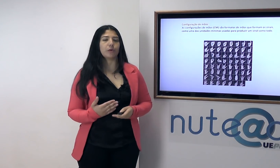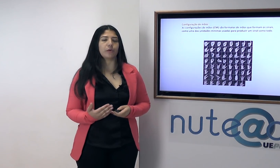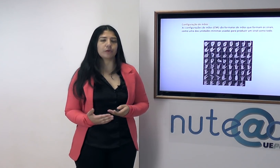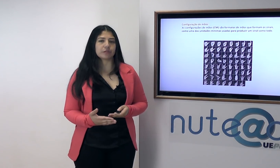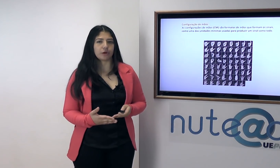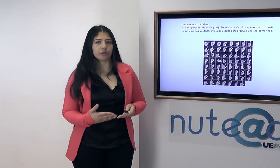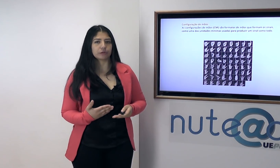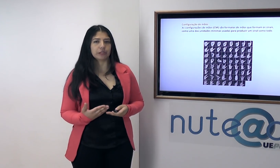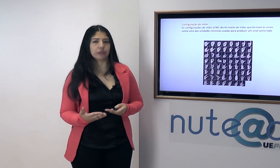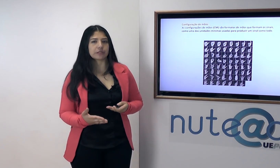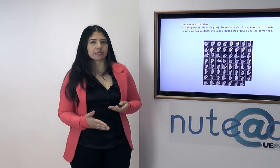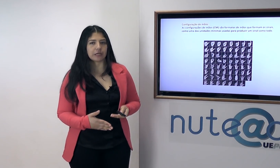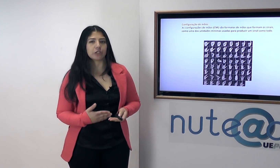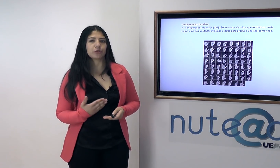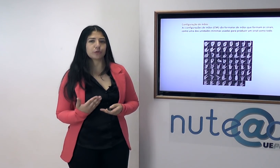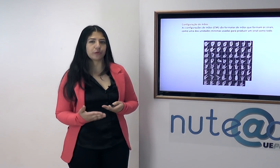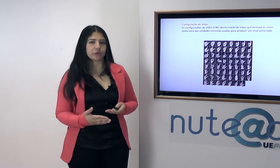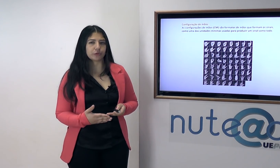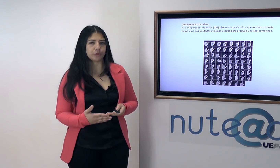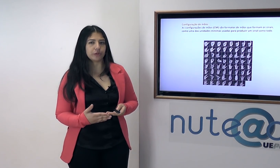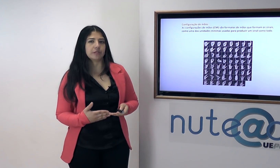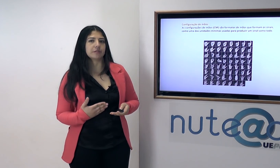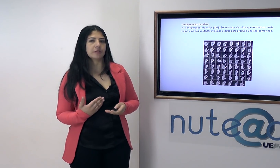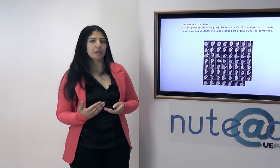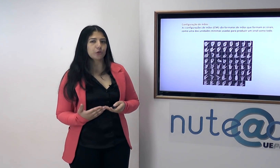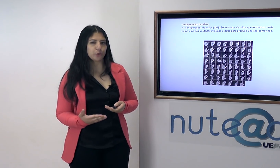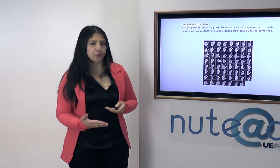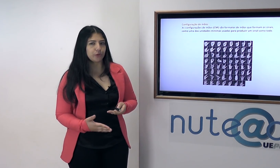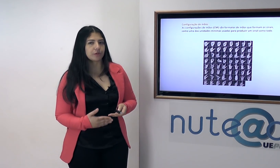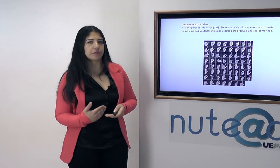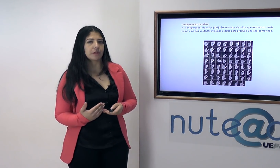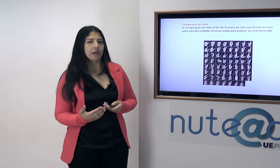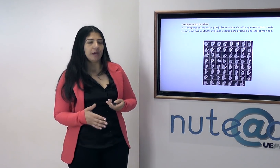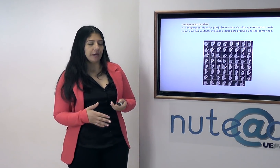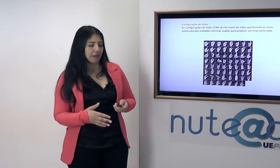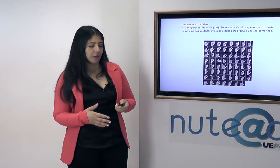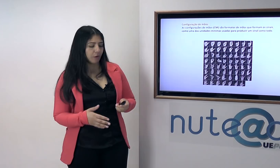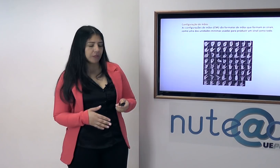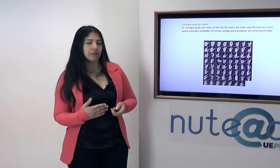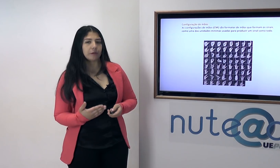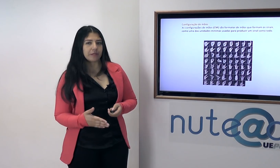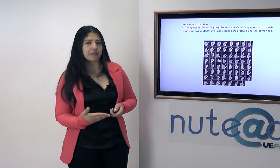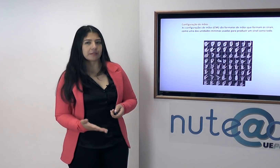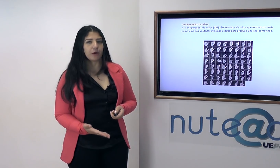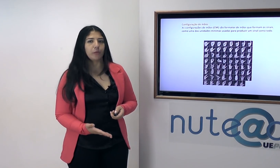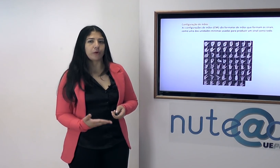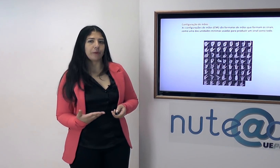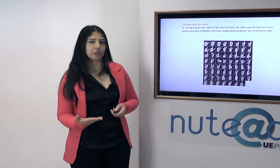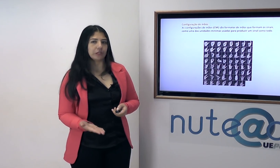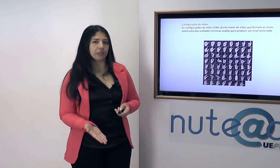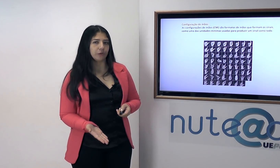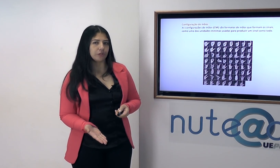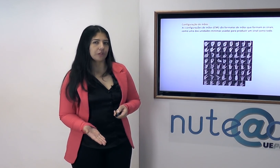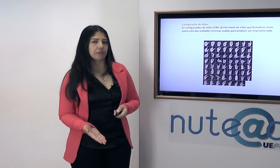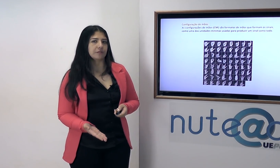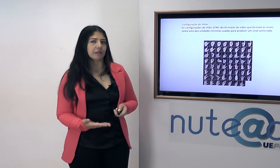com o histórico da língua de sinais, dos professores surdos, começando a pesquisar um pouco a partir da linguística de